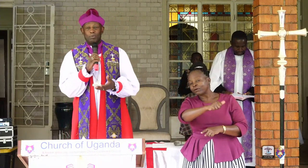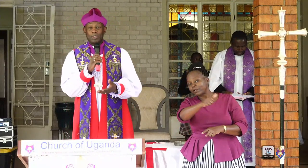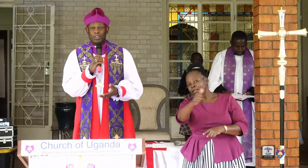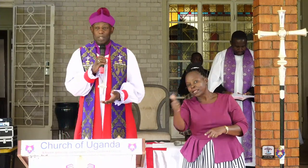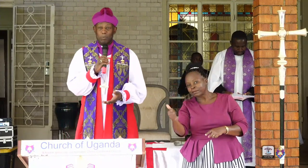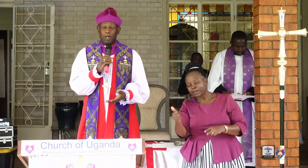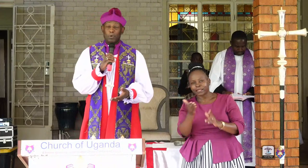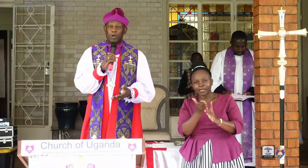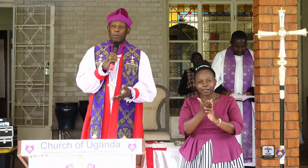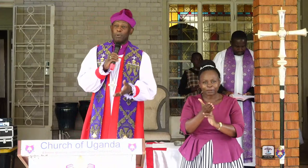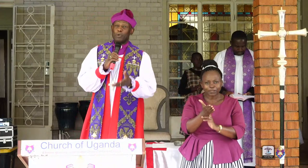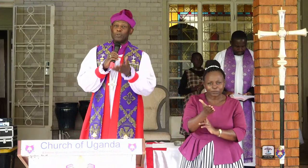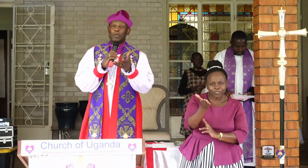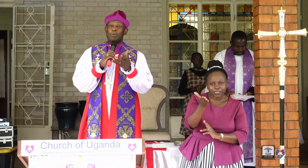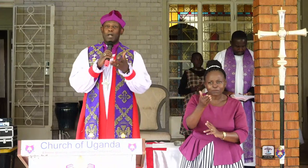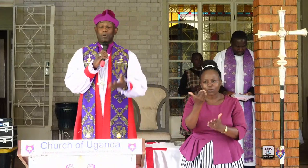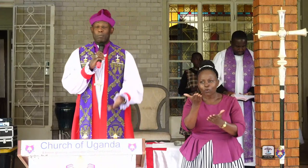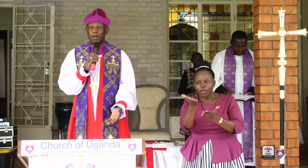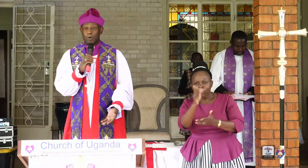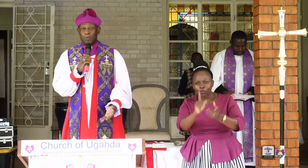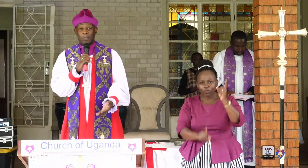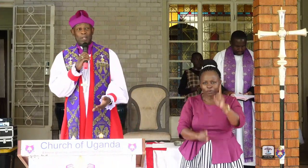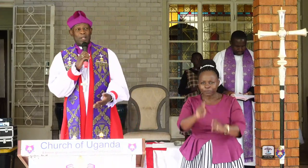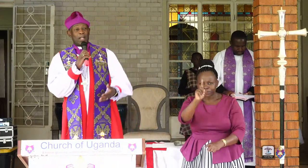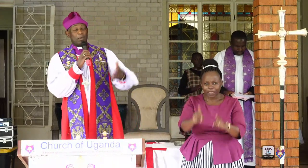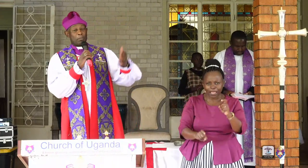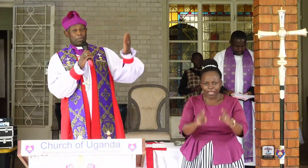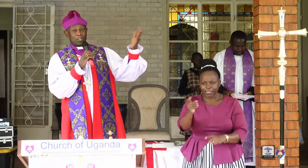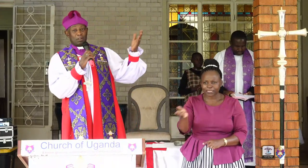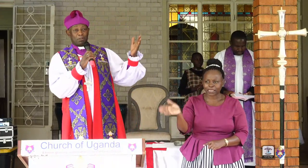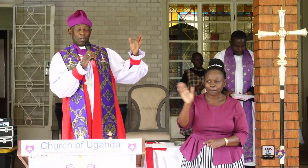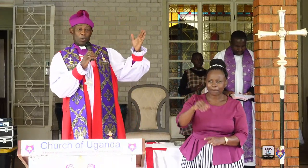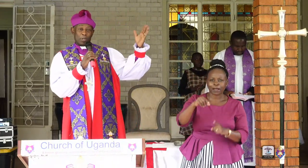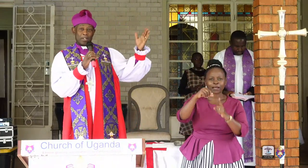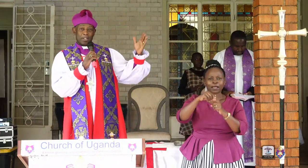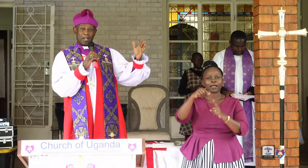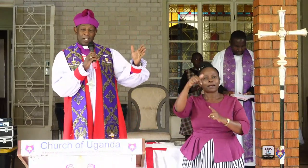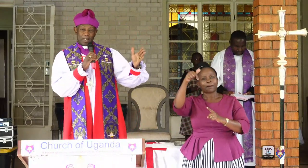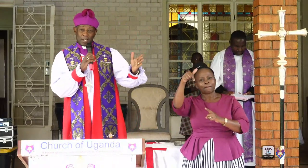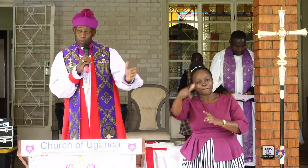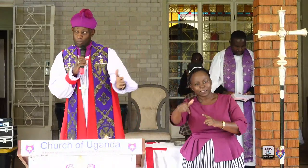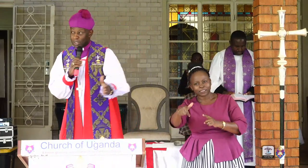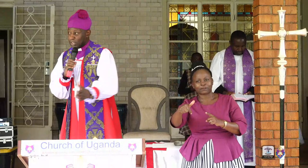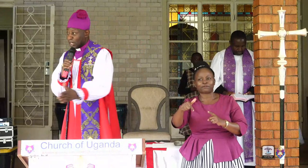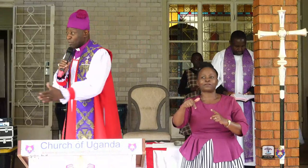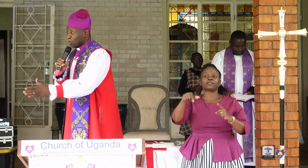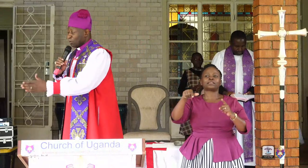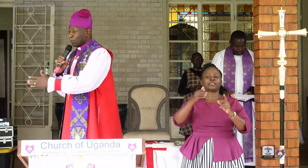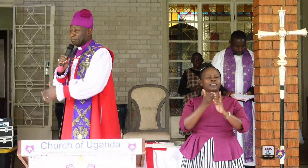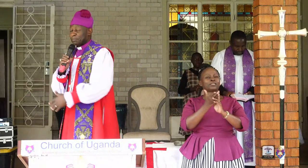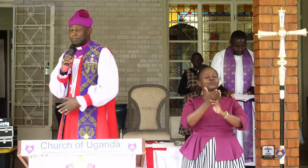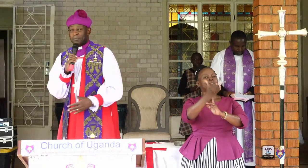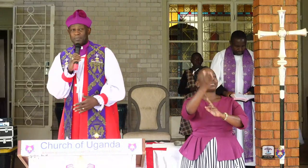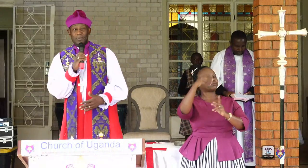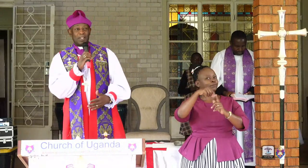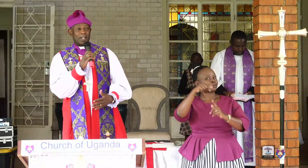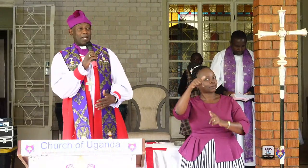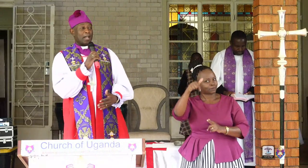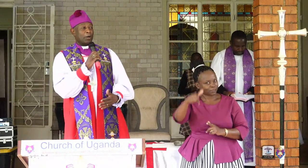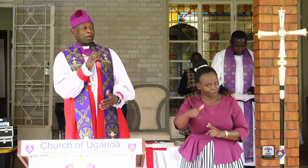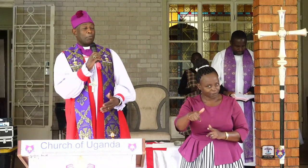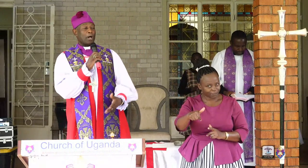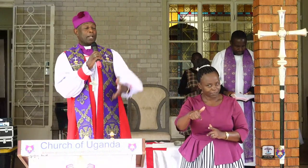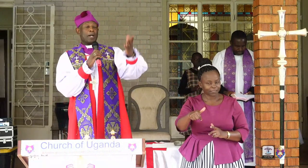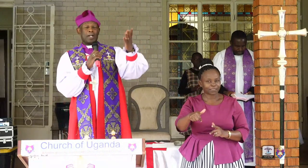bye tuyiseemu waliwo ebibuuzo ebyakomawo ebya P7 ebyadda ne tubiyitamu